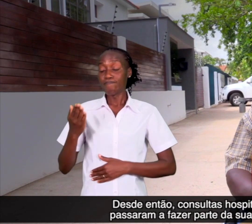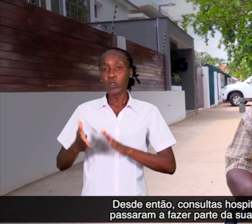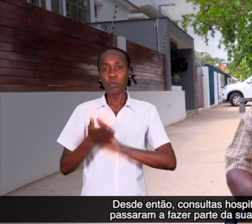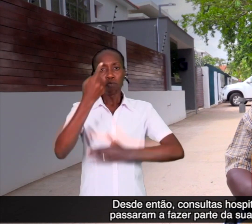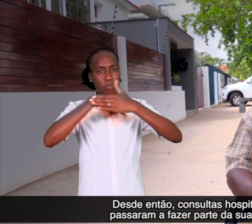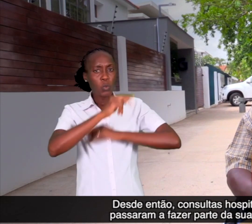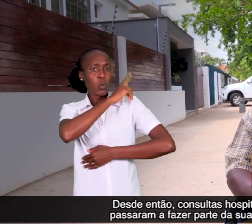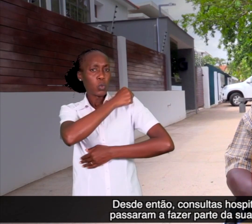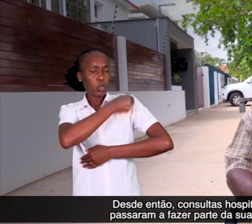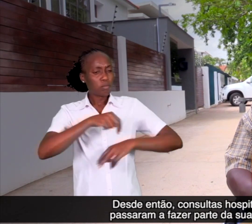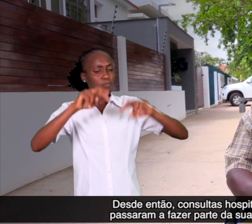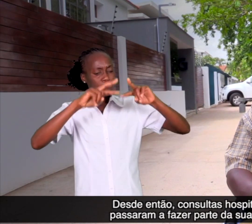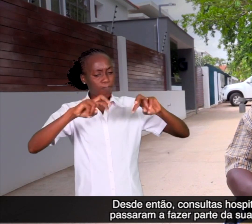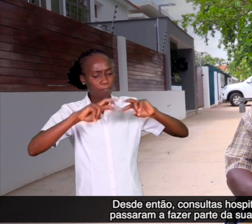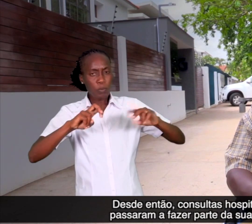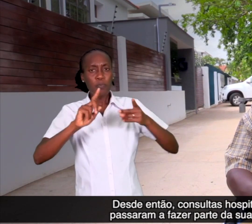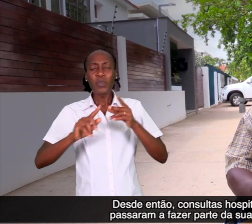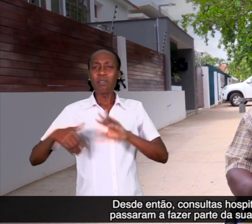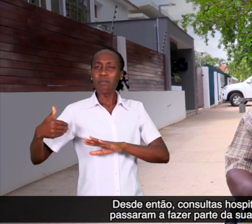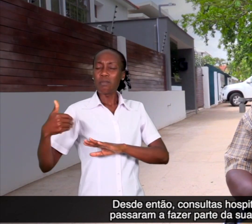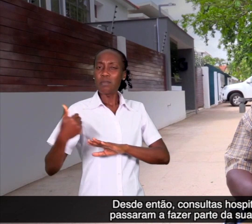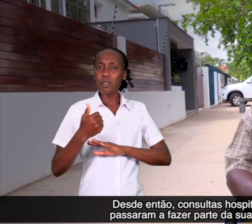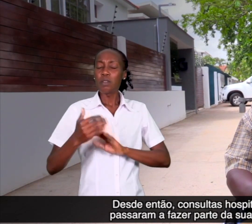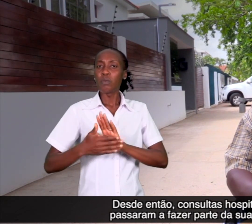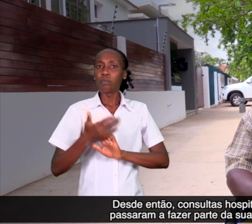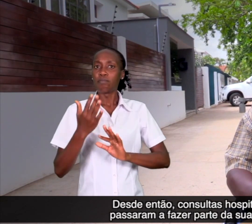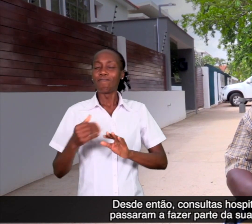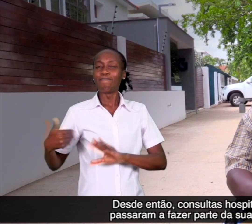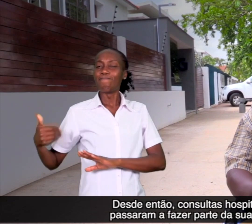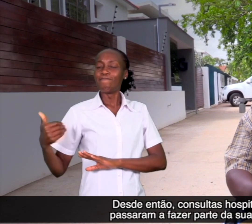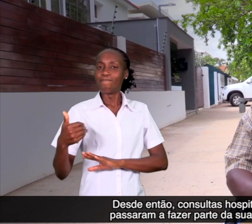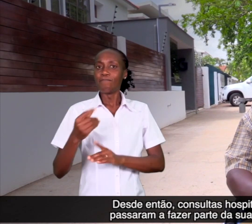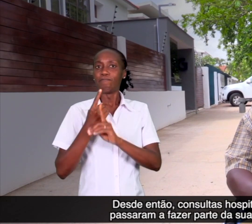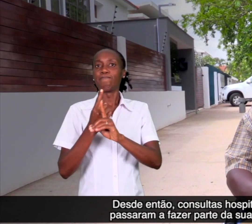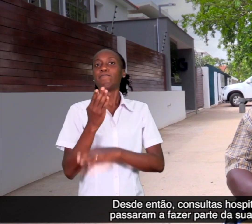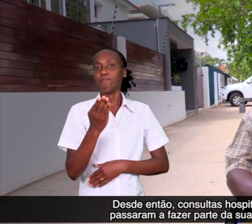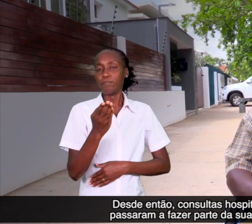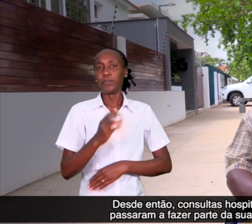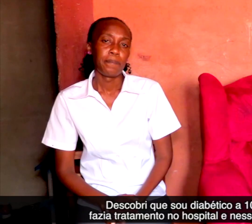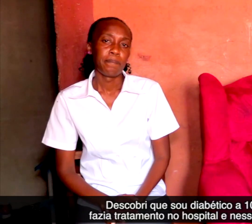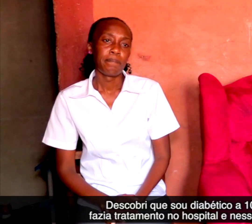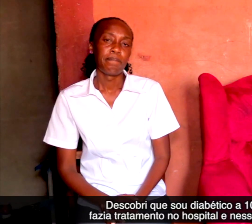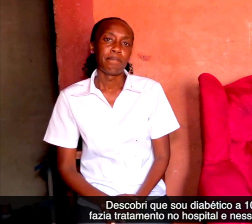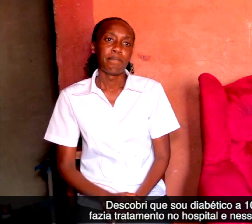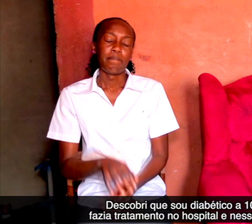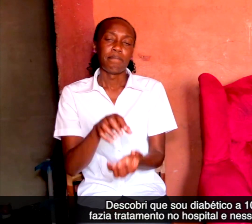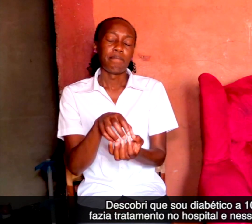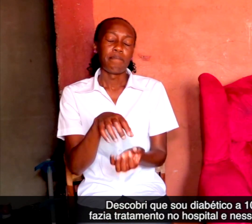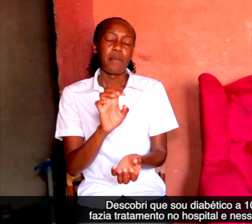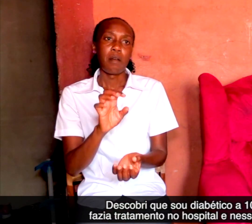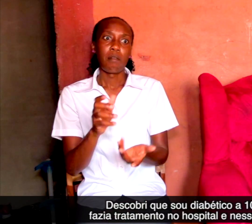Desde então, consultas hospitalares passaram a fazer parte da sua rotina. Descobri-me que